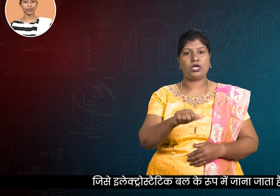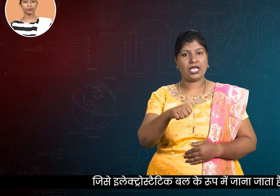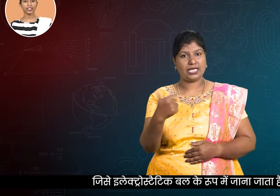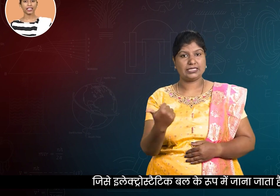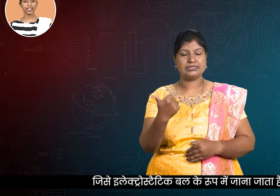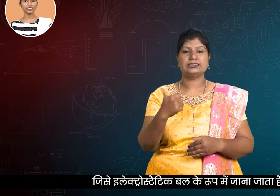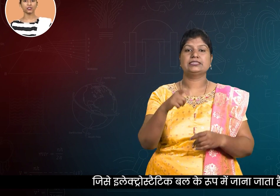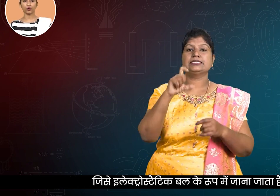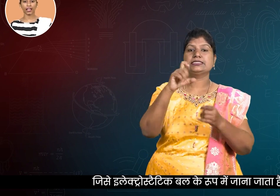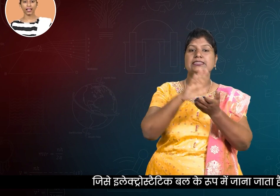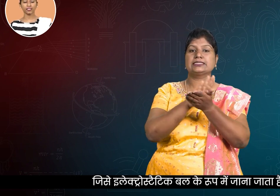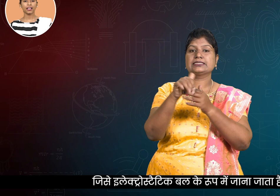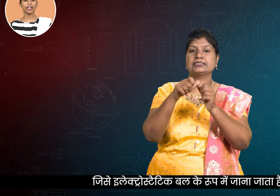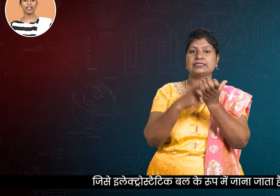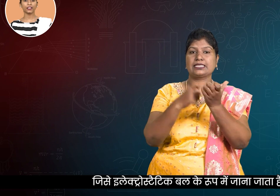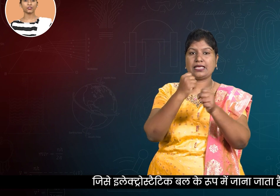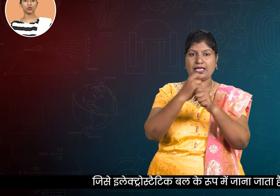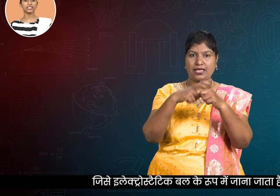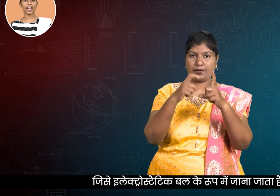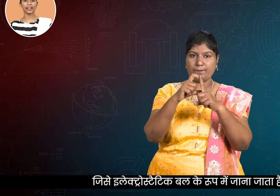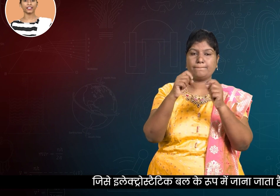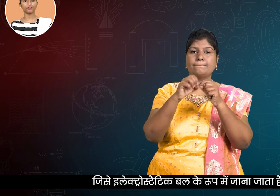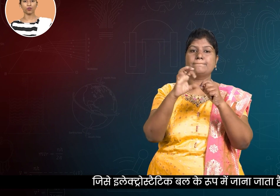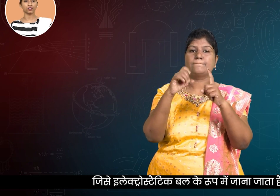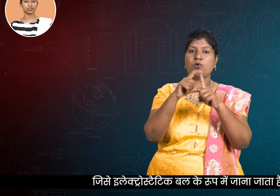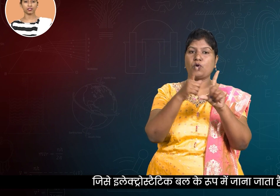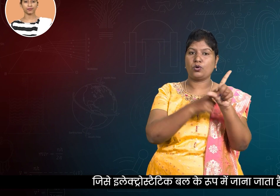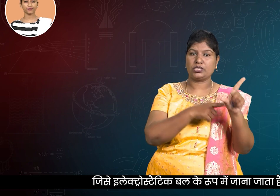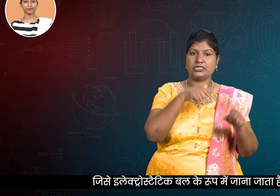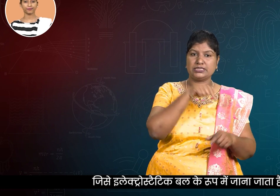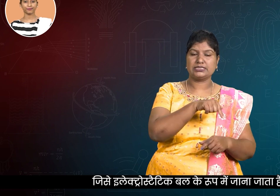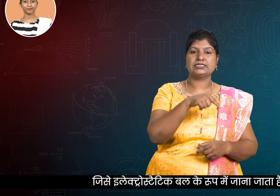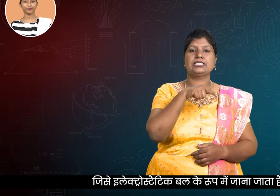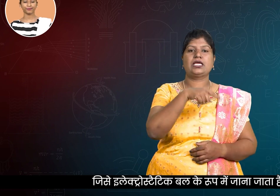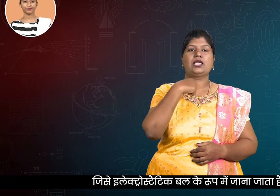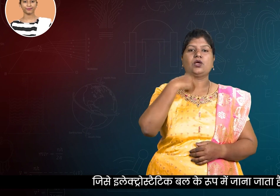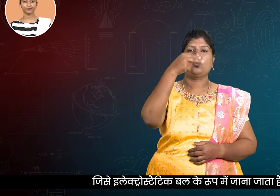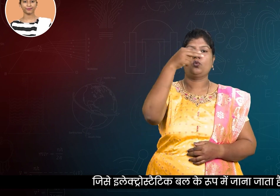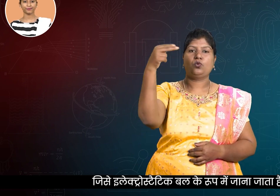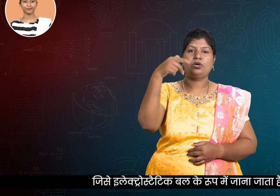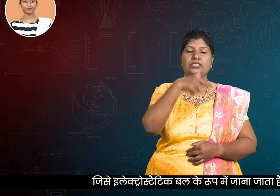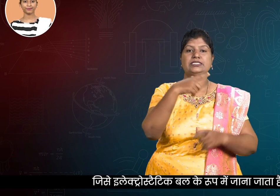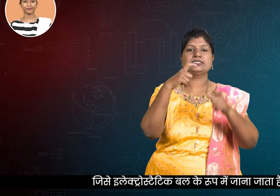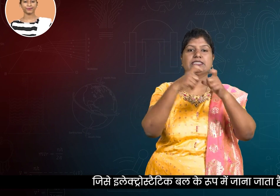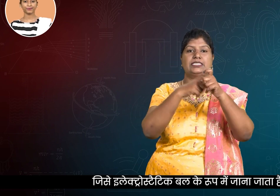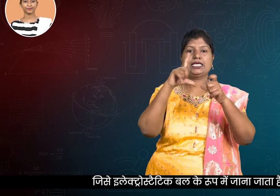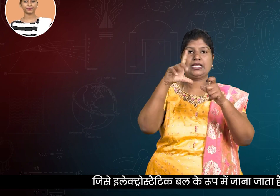जिसे इलेक्ट्रोस्टैटिक बल के रूप में जाना जाता है।